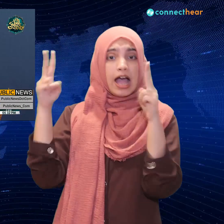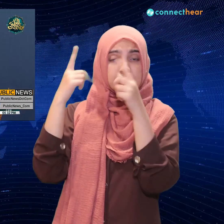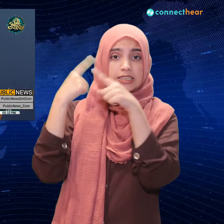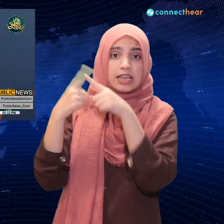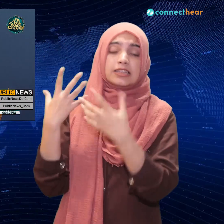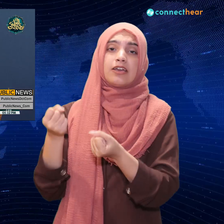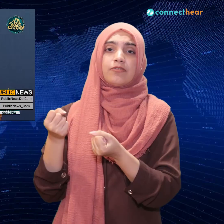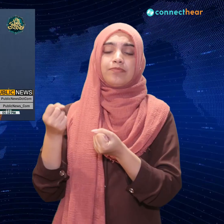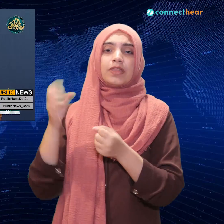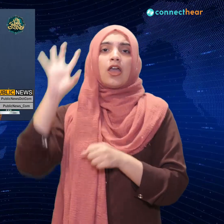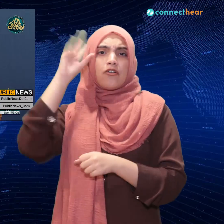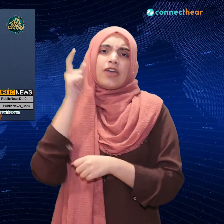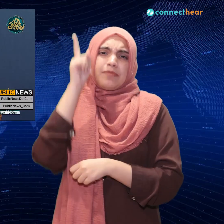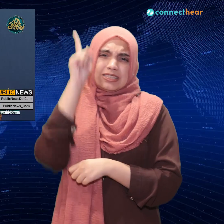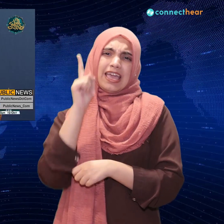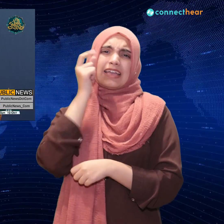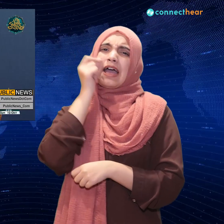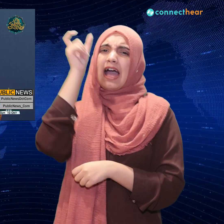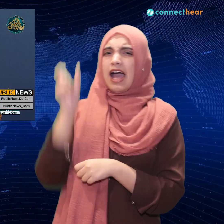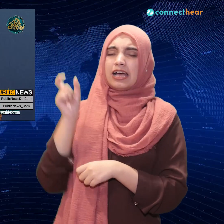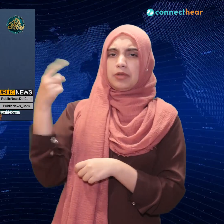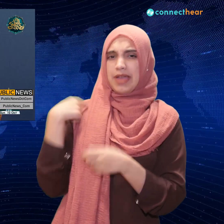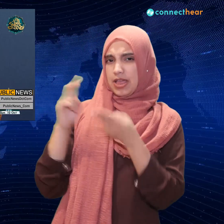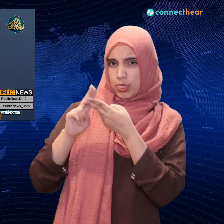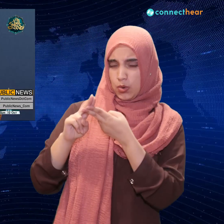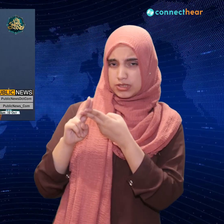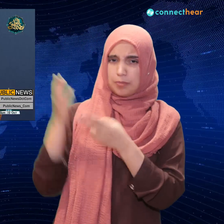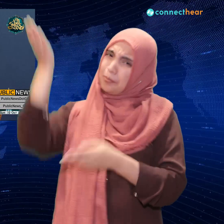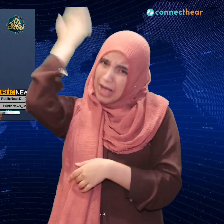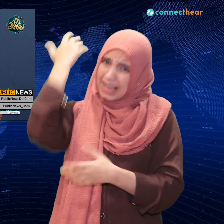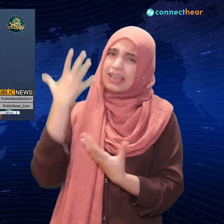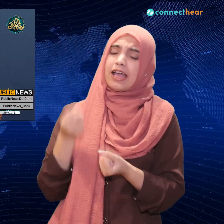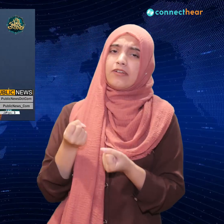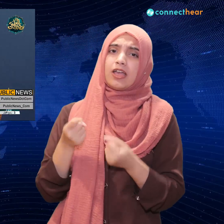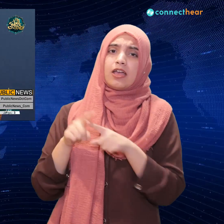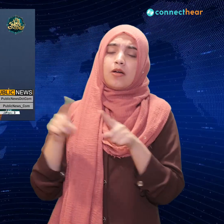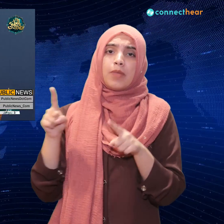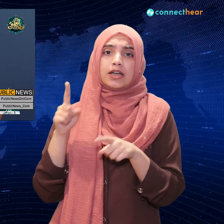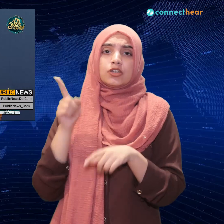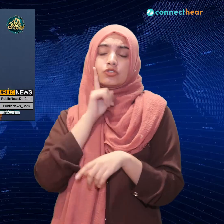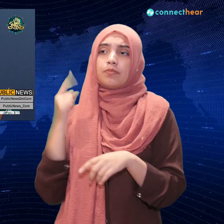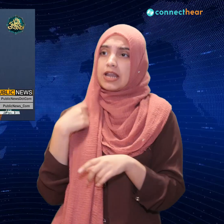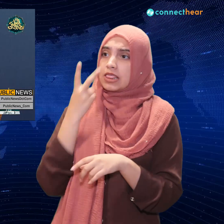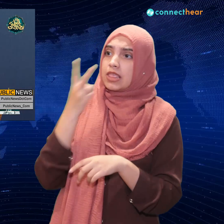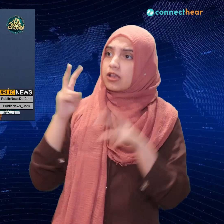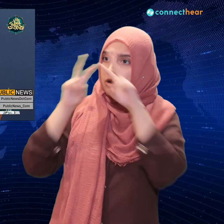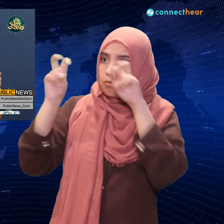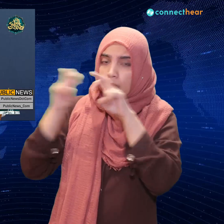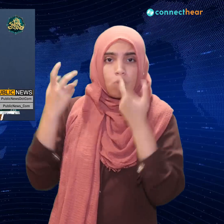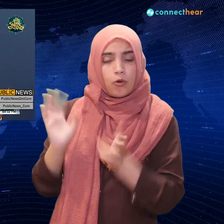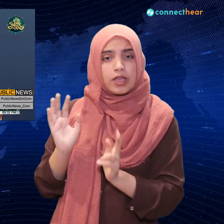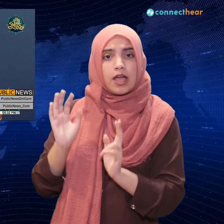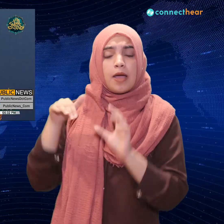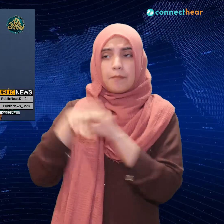دوست بھی بن گیا، شروع میں ہم اس کو بڑا لک اپ کرتے تھے۔ میں نے جو اس کی جب زندگی قریب سے دیکھی، جس طرح اس کو میں نے